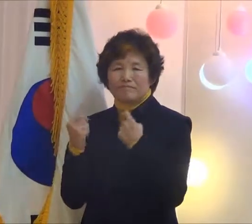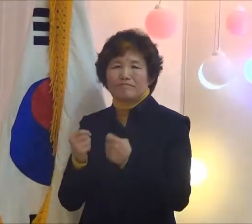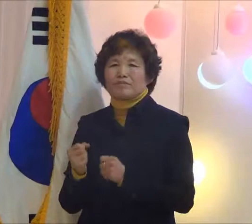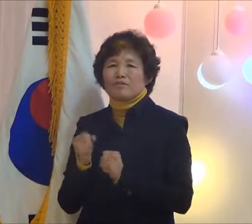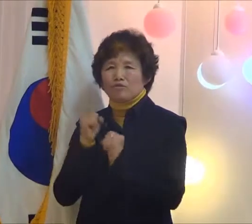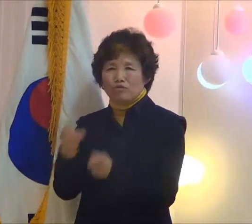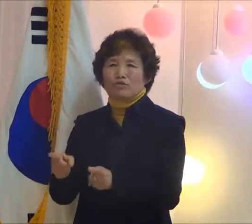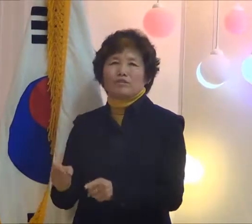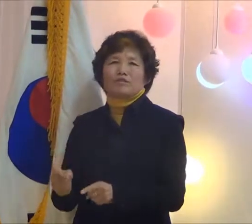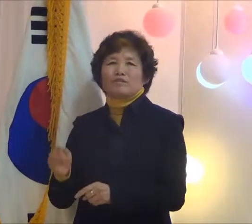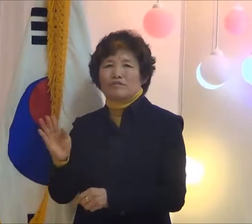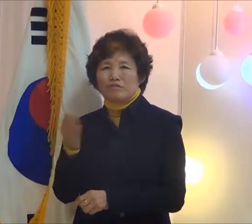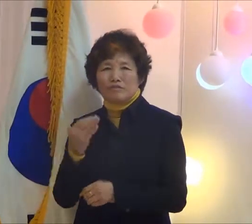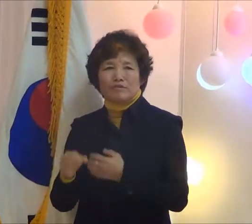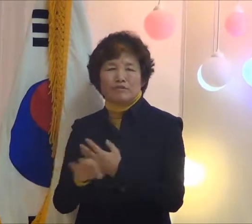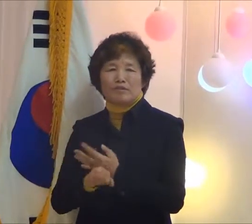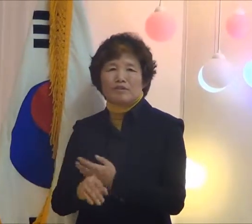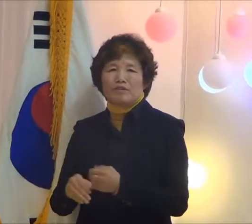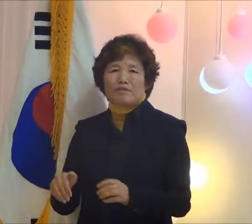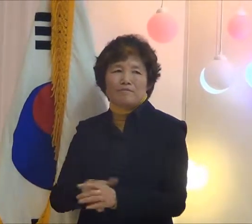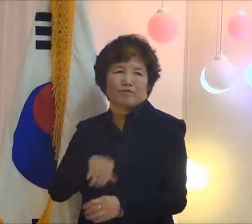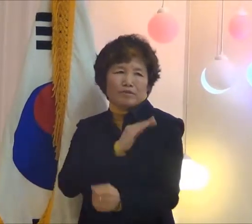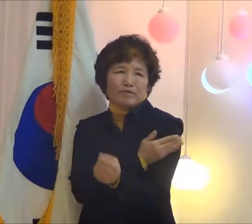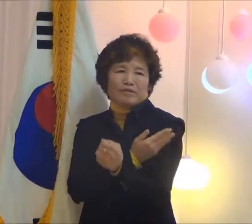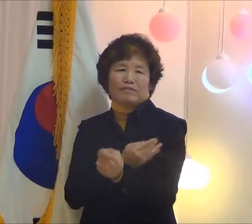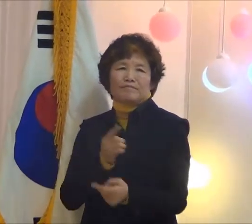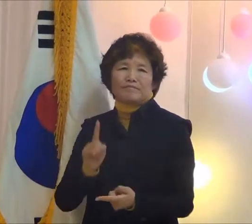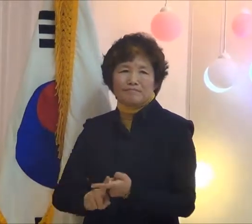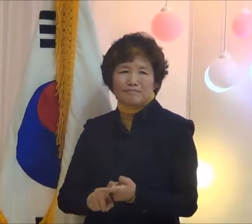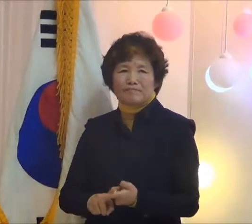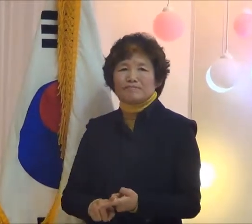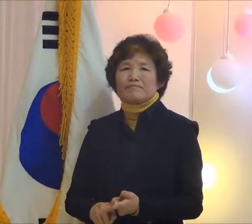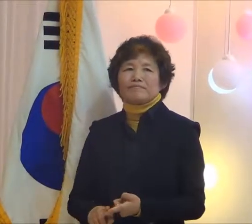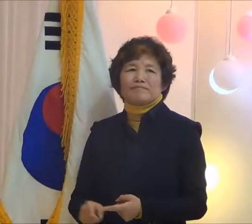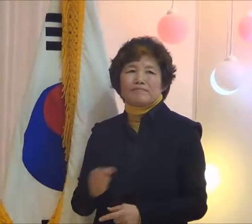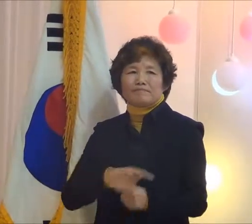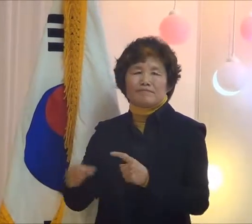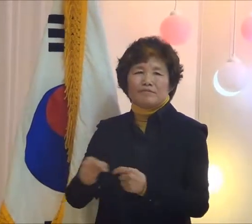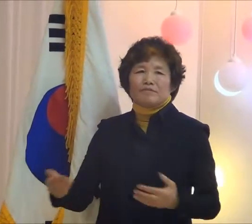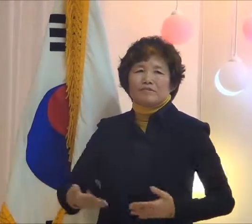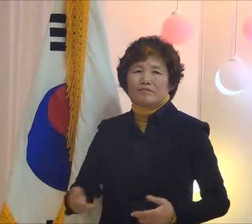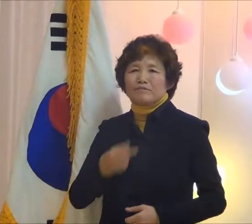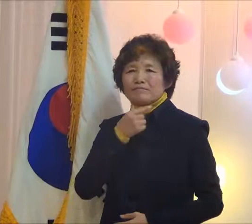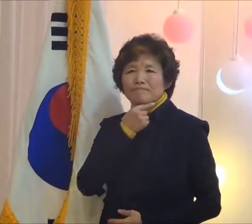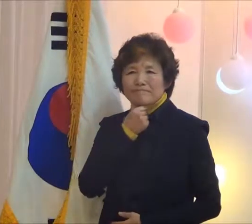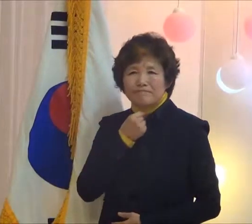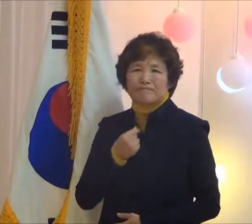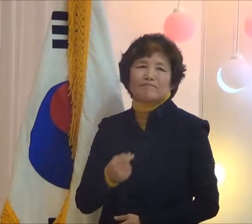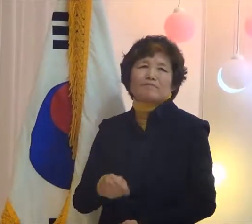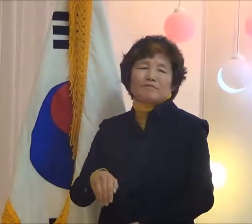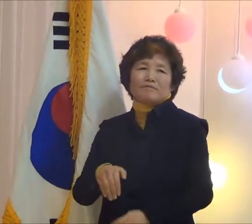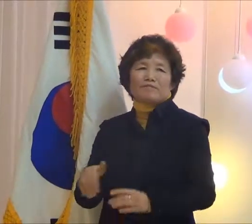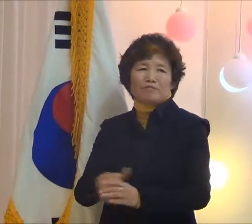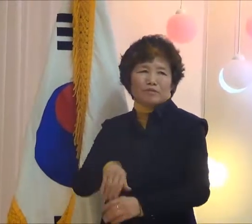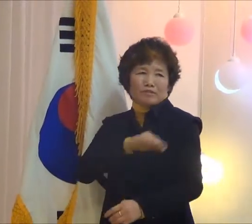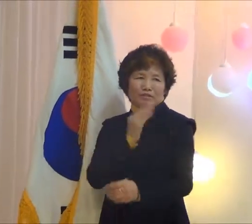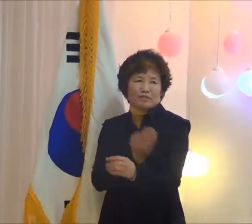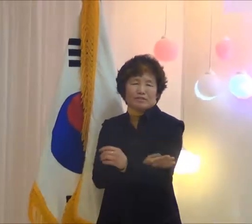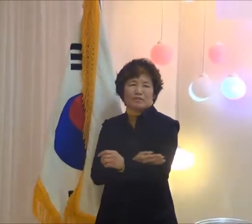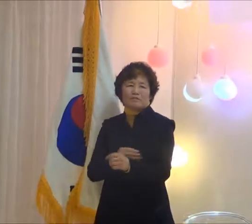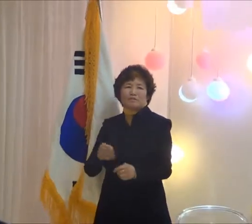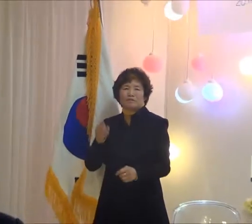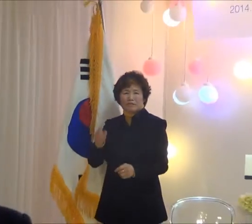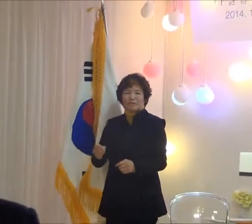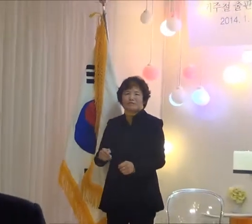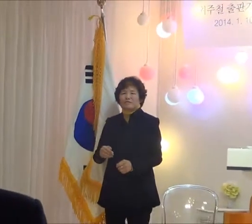주어진다면 문화에 대해서 더 일을 하고 싶고 그리고 문화 산업이 이런